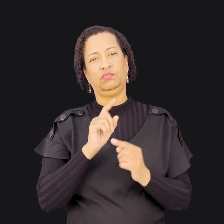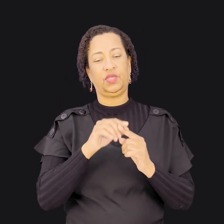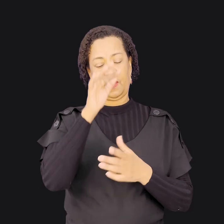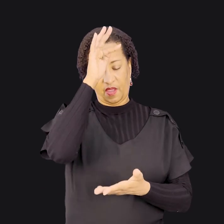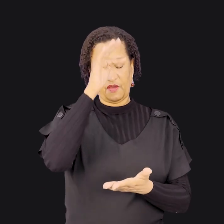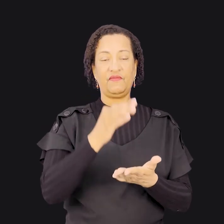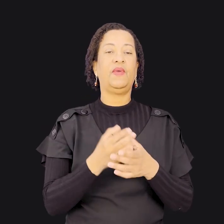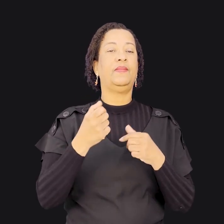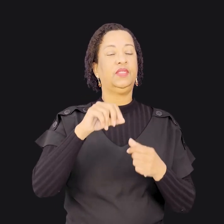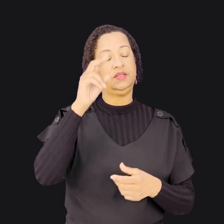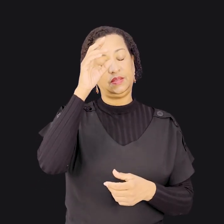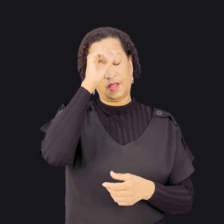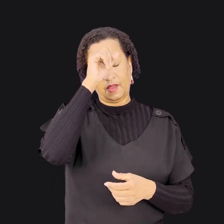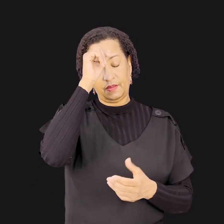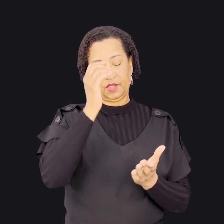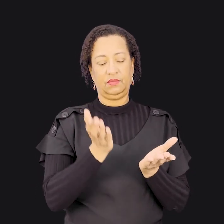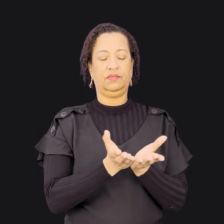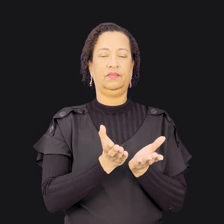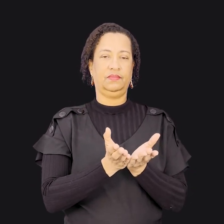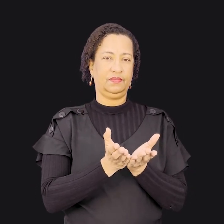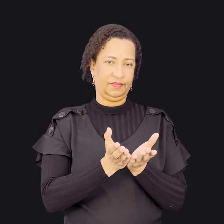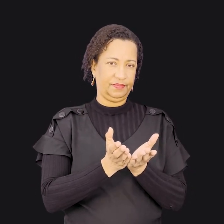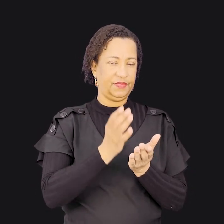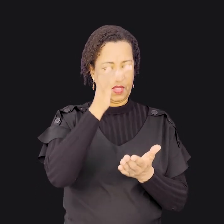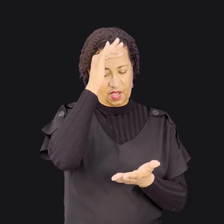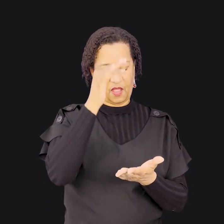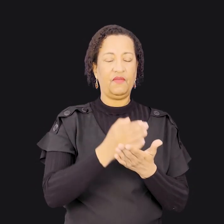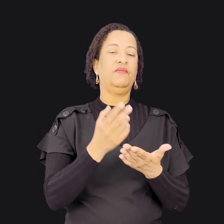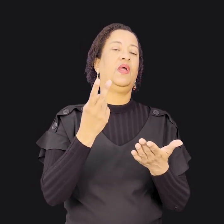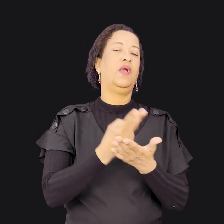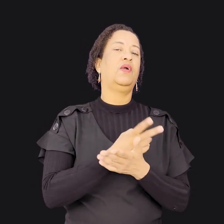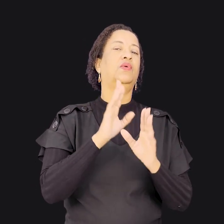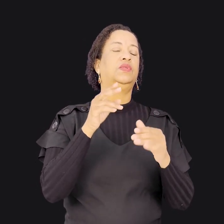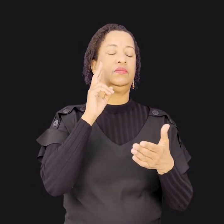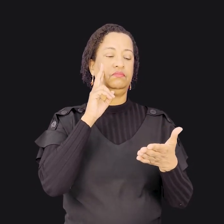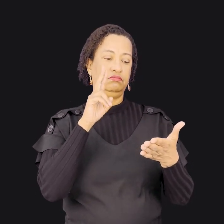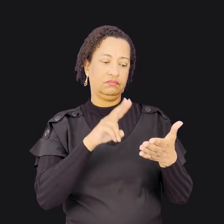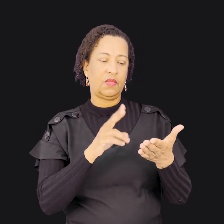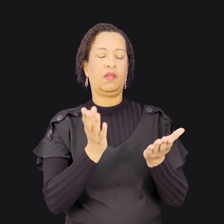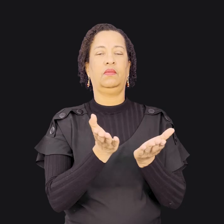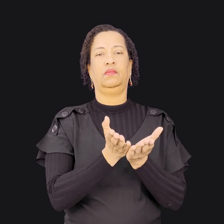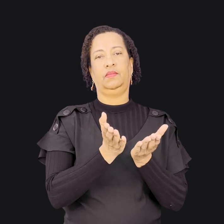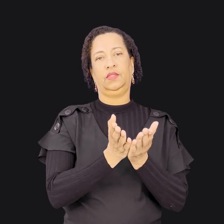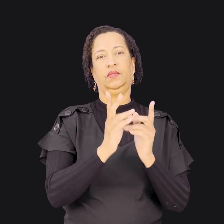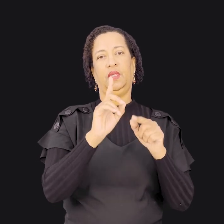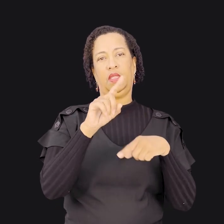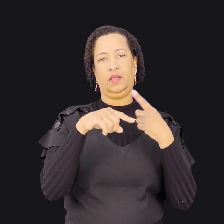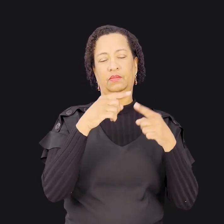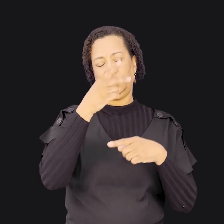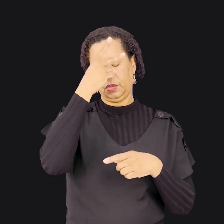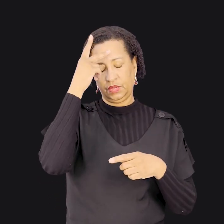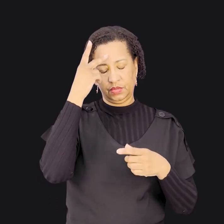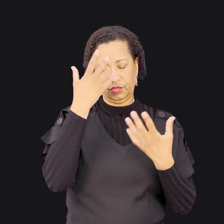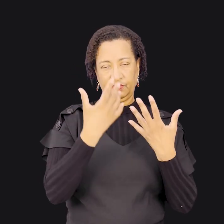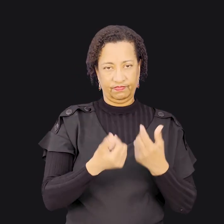Vocês lembram desse texto? Já estudamos. A fé vem pelo ouvir a palavra. Depois que as pessoas se convertem, o próximo passo